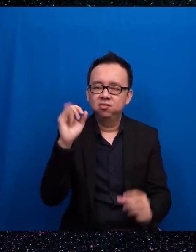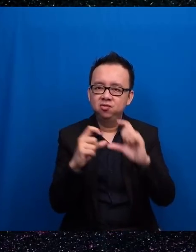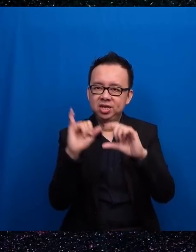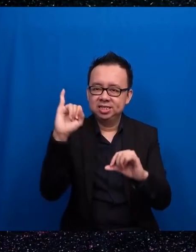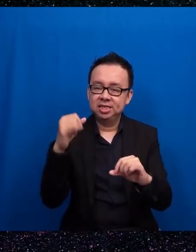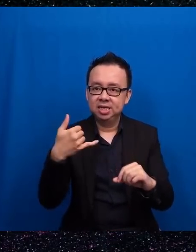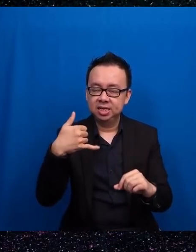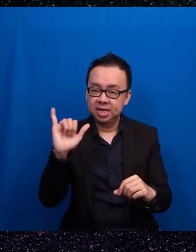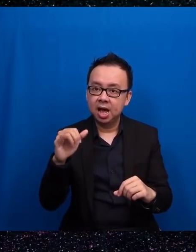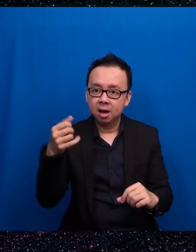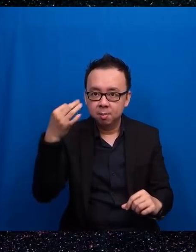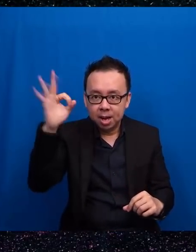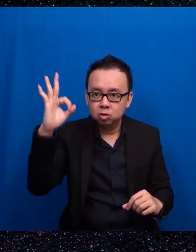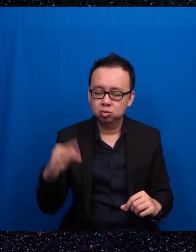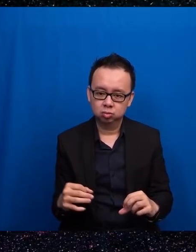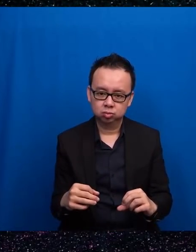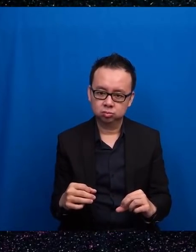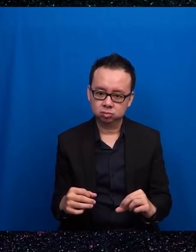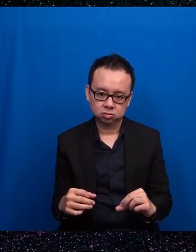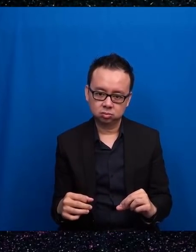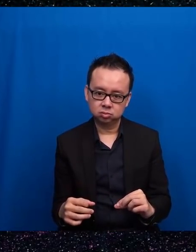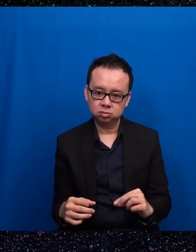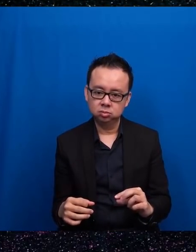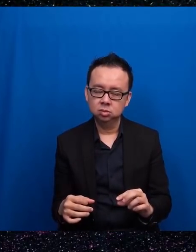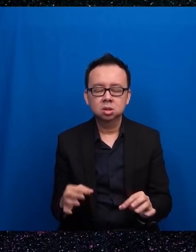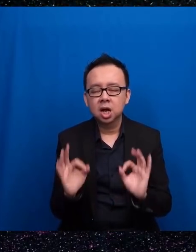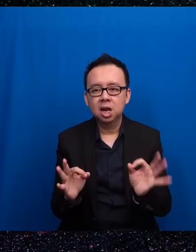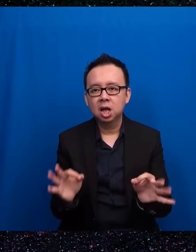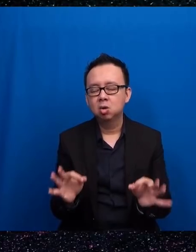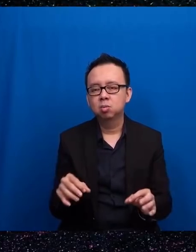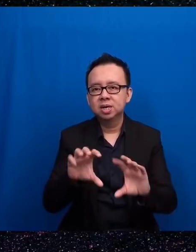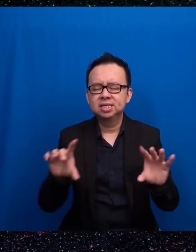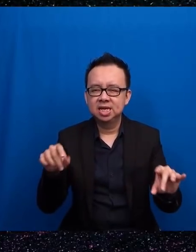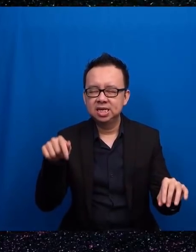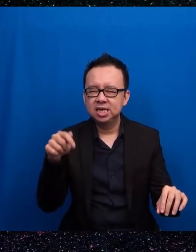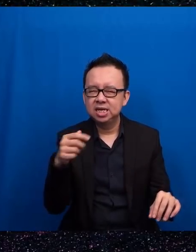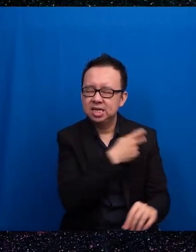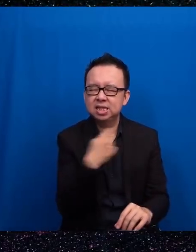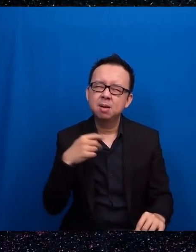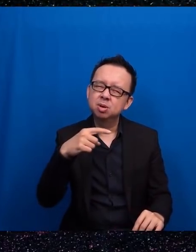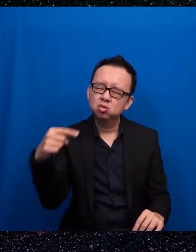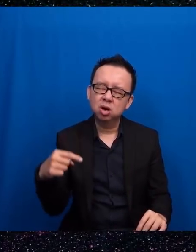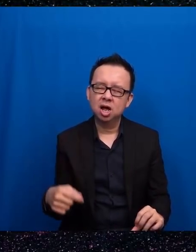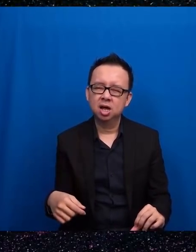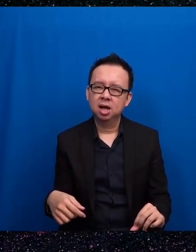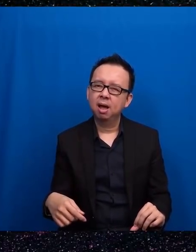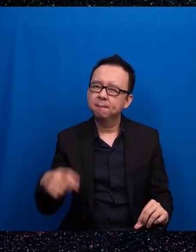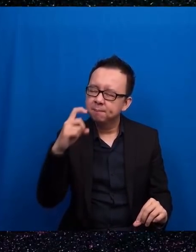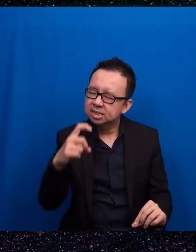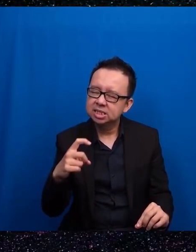tujuan. Pastikan kalau pekerjaan kita berkurang, kesibukan juga. Pastikan kita semakin tajam sebagai